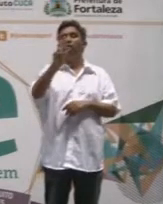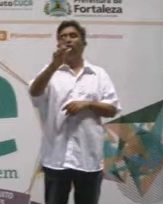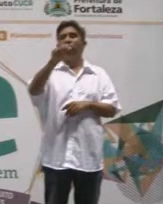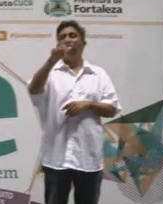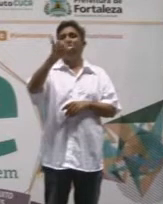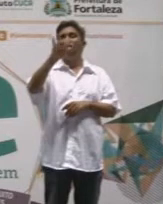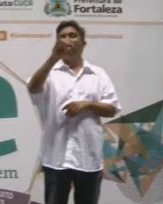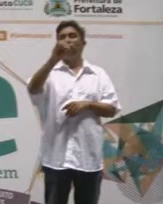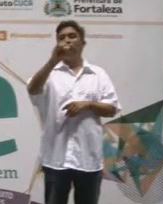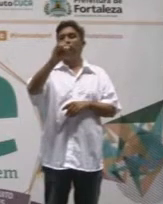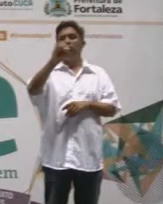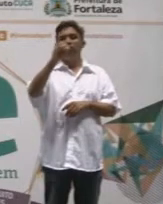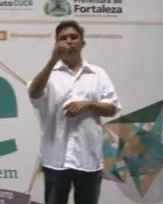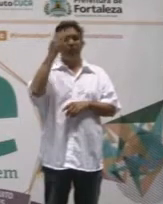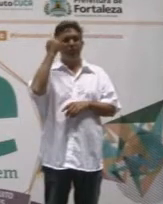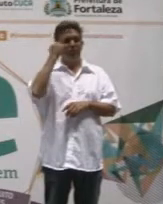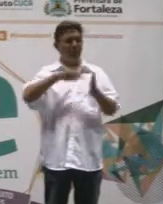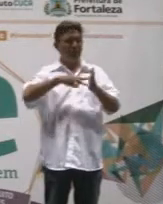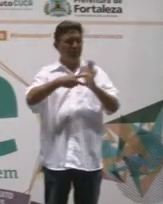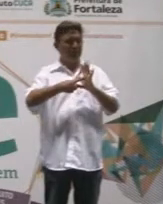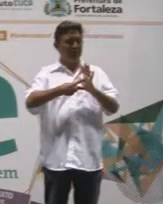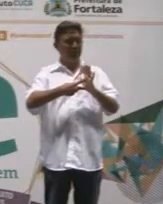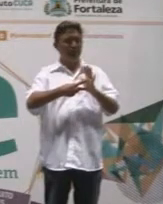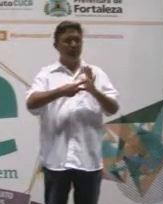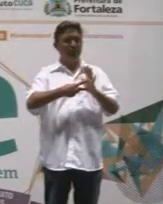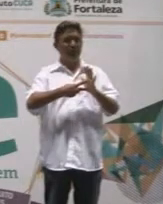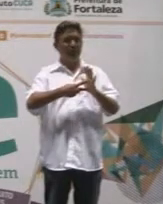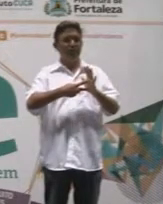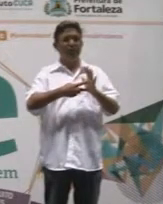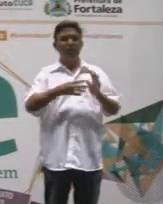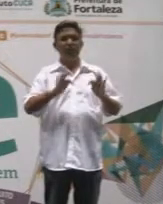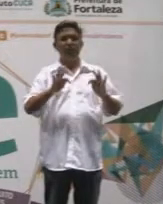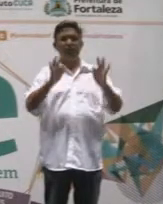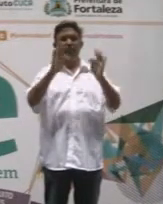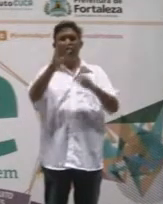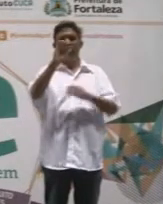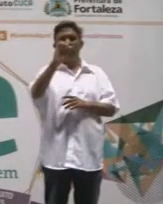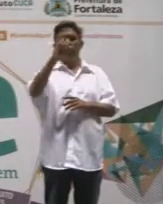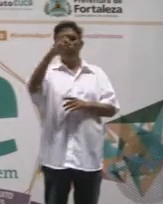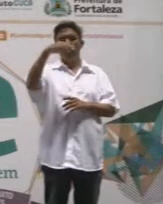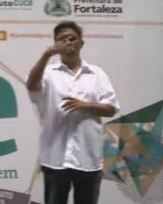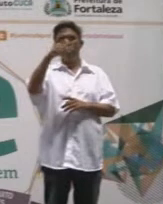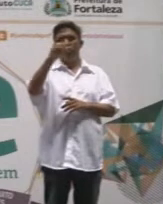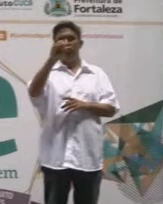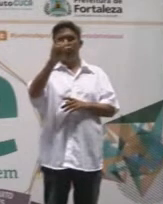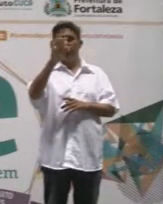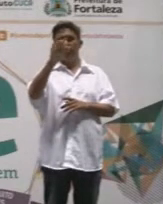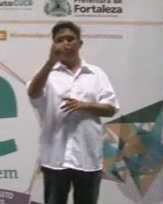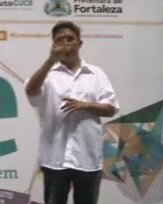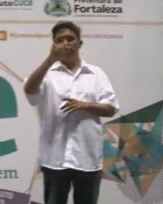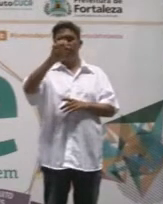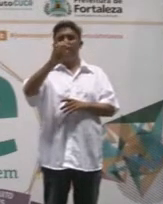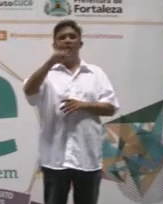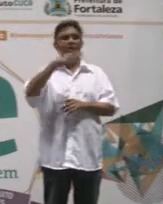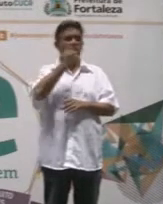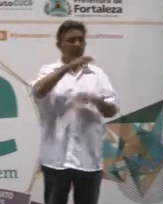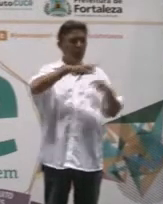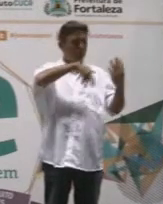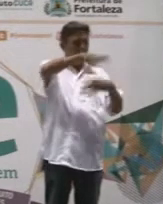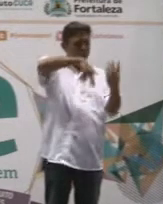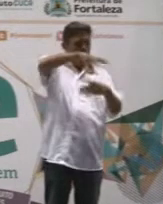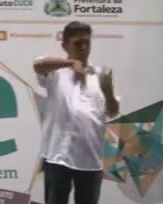isso que eu deixei para você. Alguém sabe o que significa a técnica de compostagem, rapidamente? É você pegar resto de alimento, misturar com